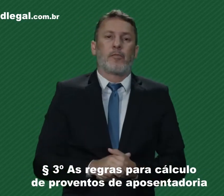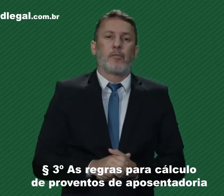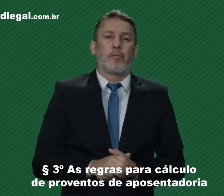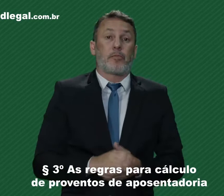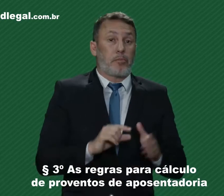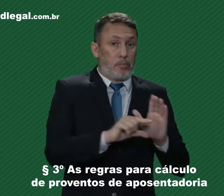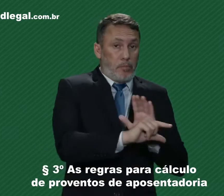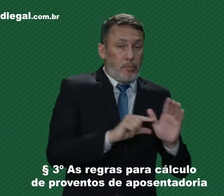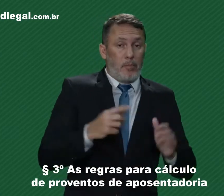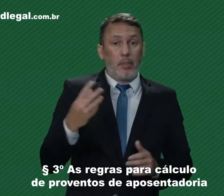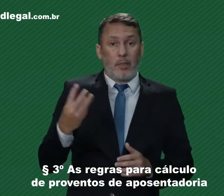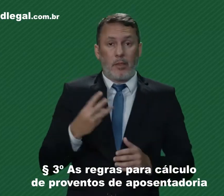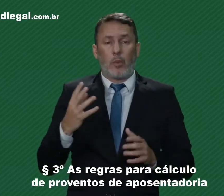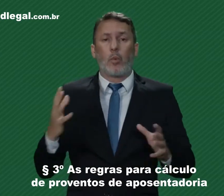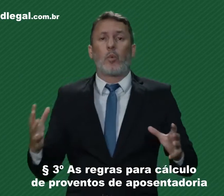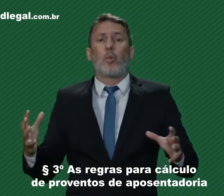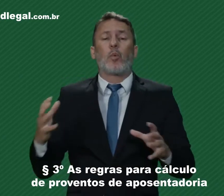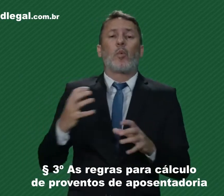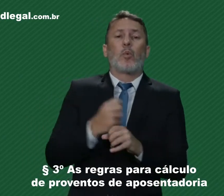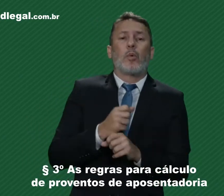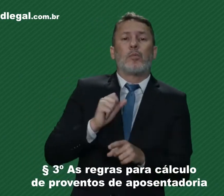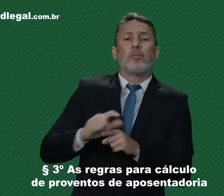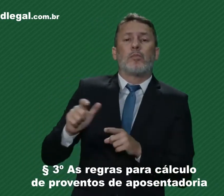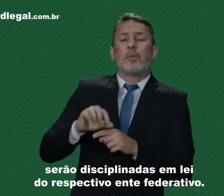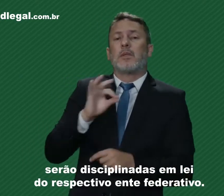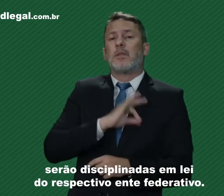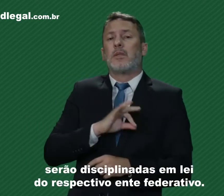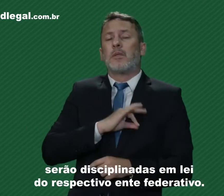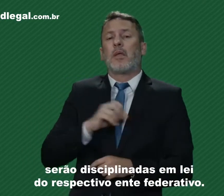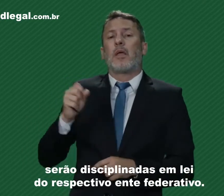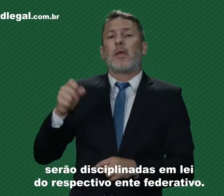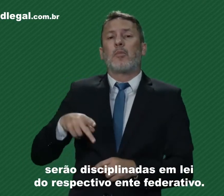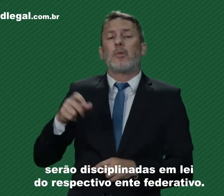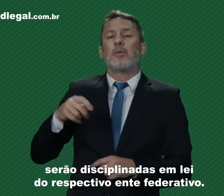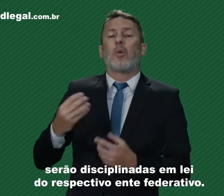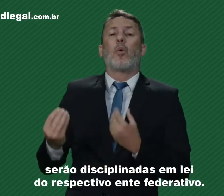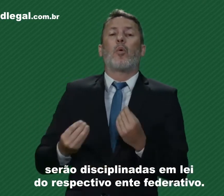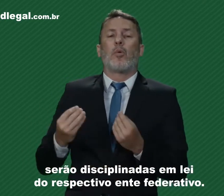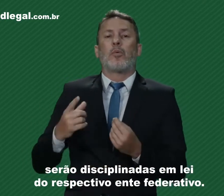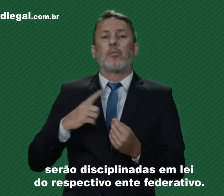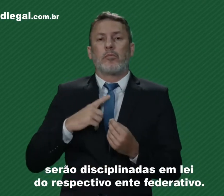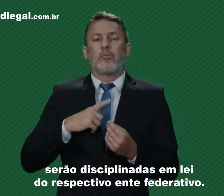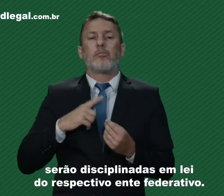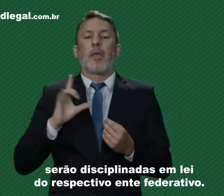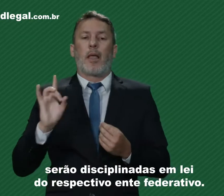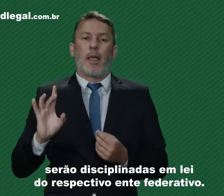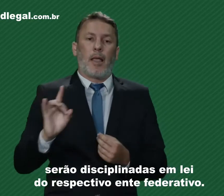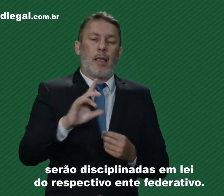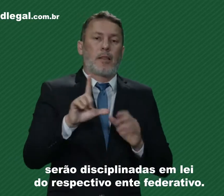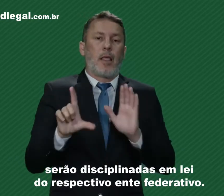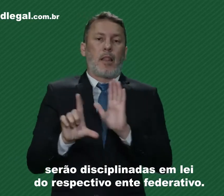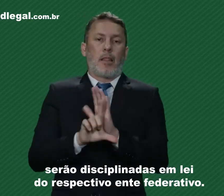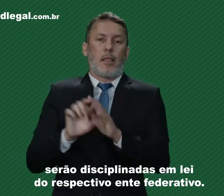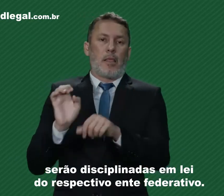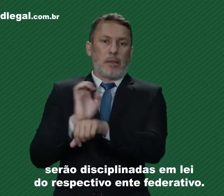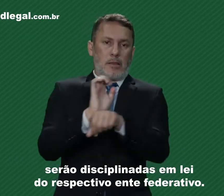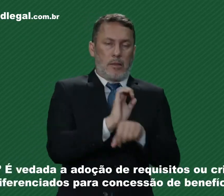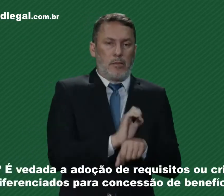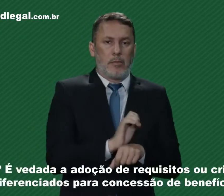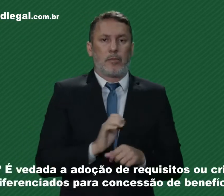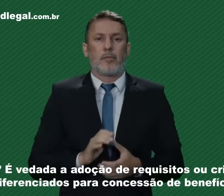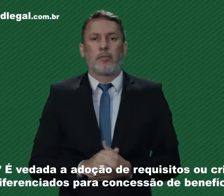As regras para cálculo de proventos de aposentadoria serão disciplinadas em lei do respectivo ente